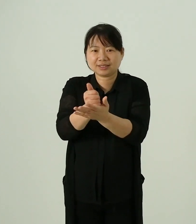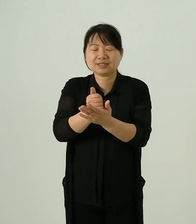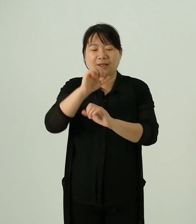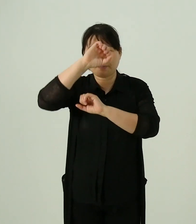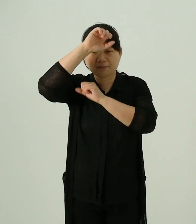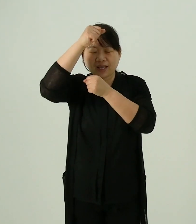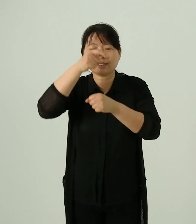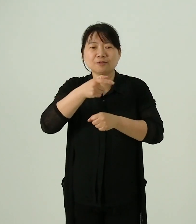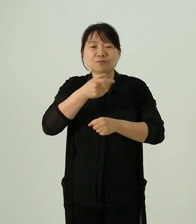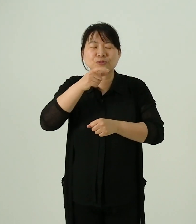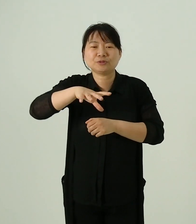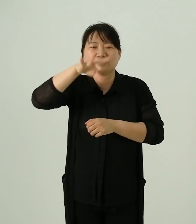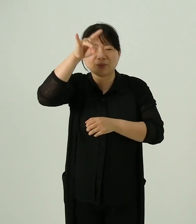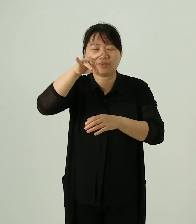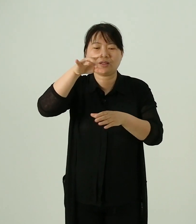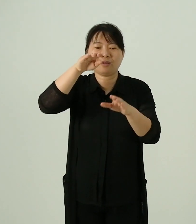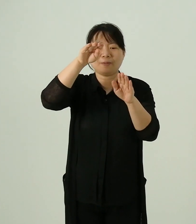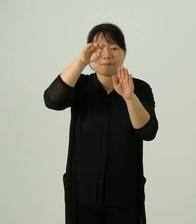어떻게 했어요?